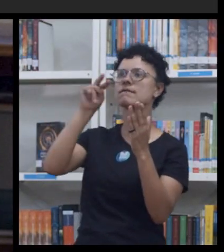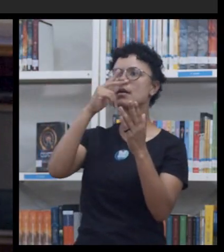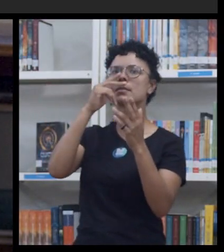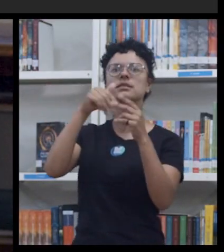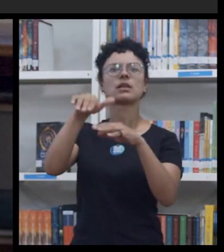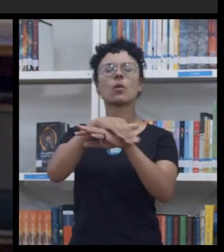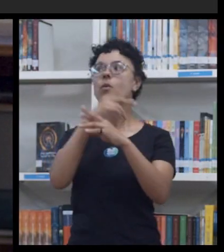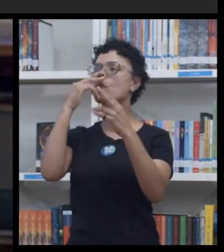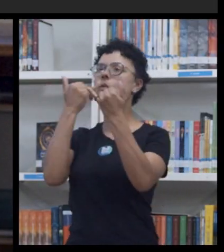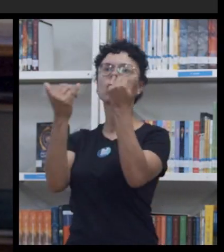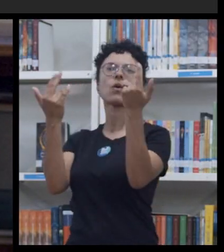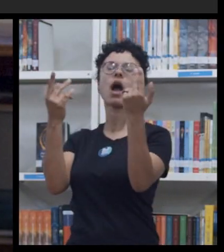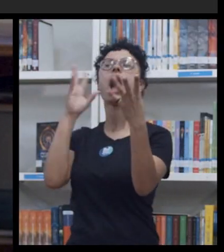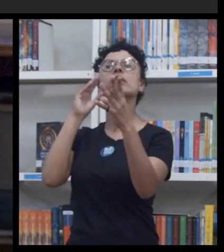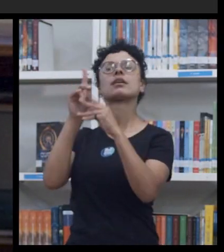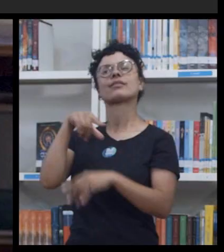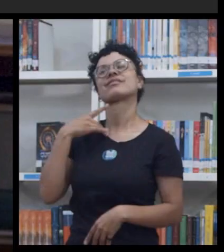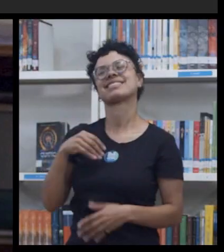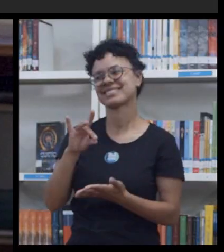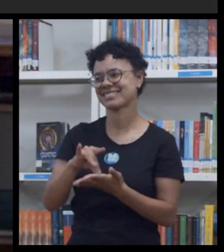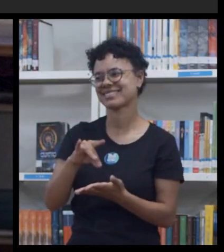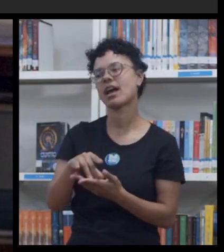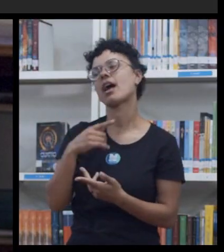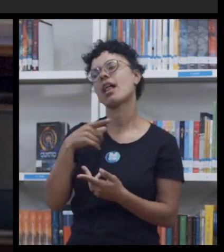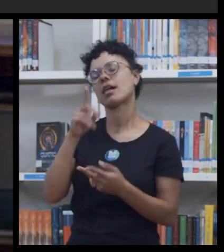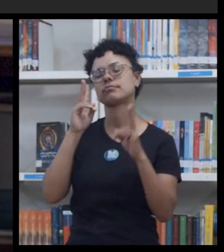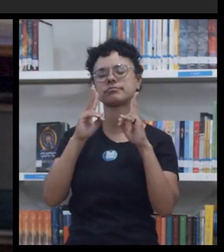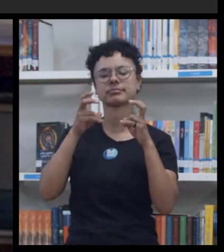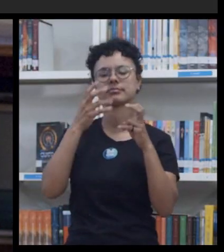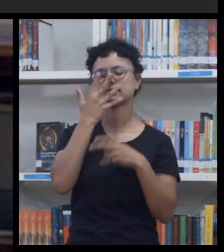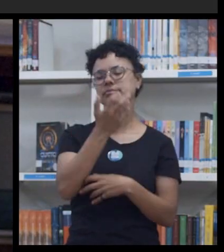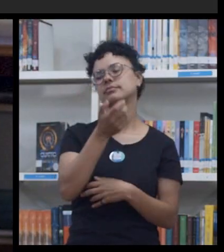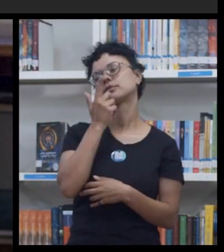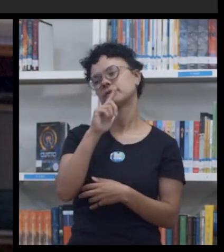tem personagem nisso. E aí você capta a atenção do leitor.